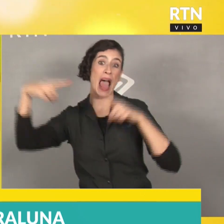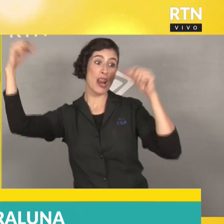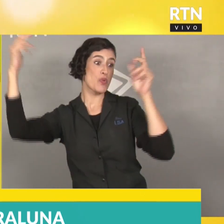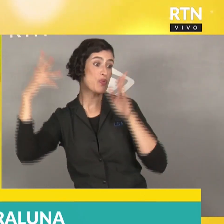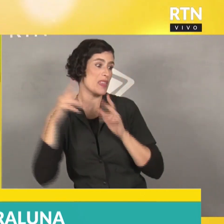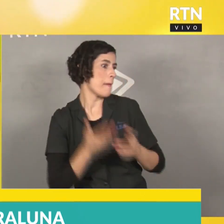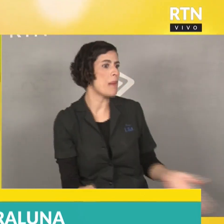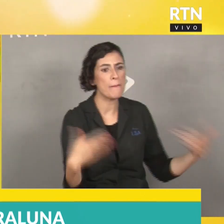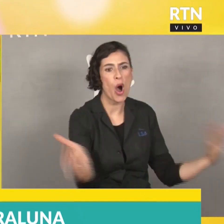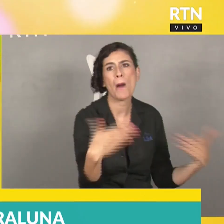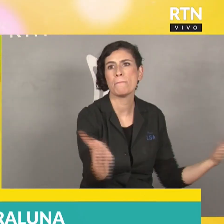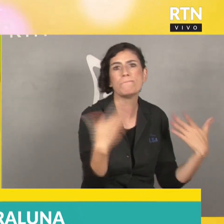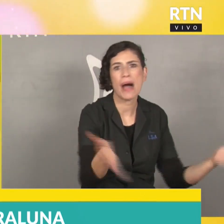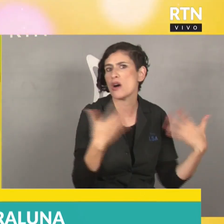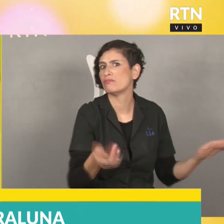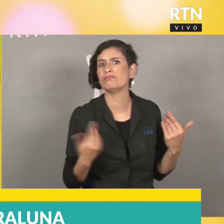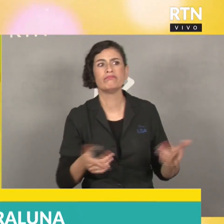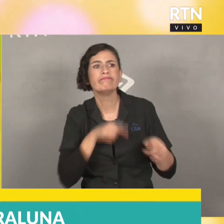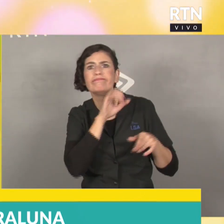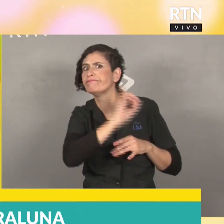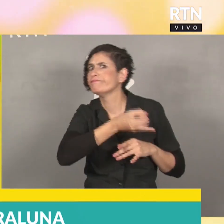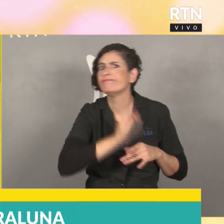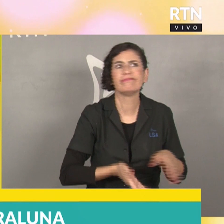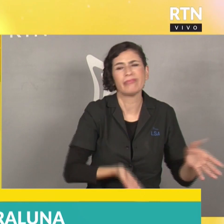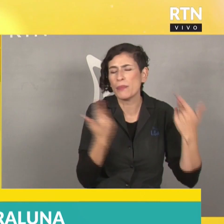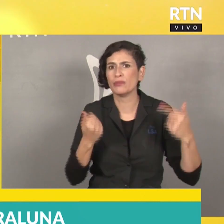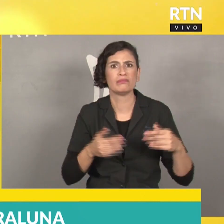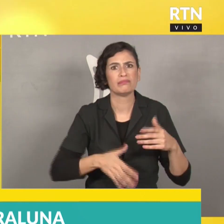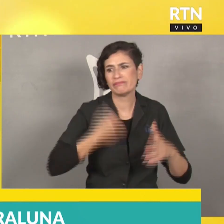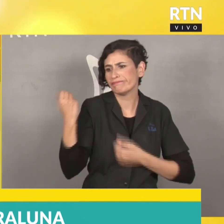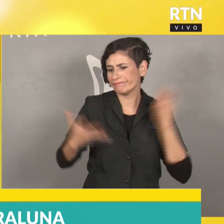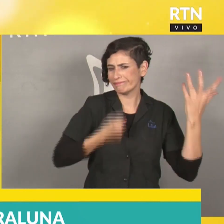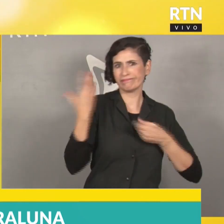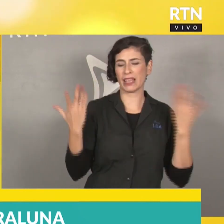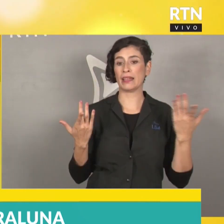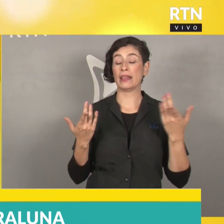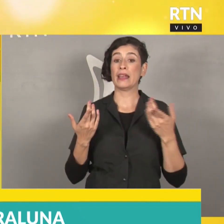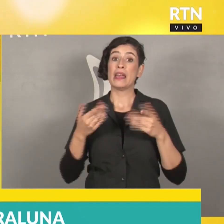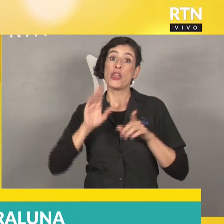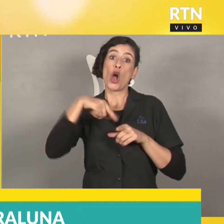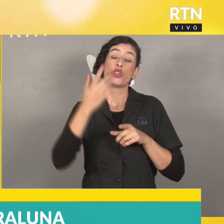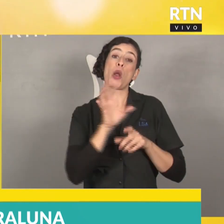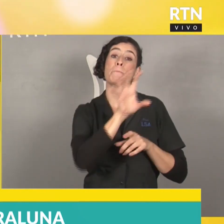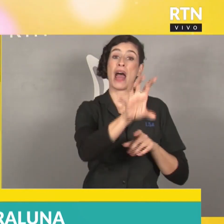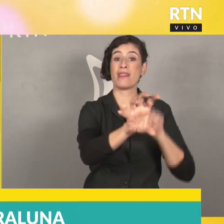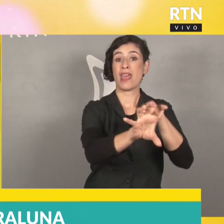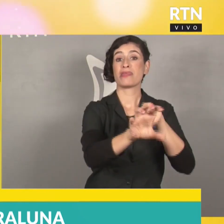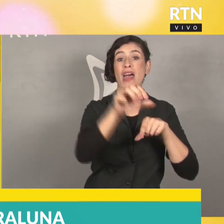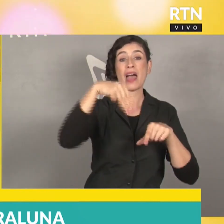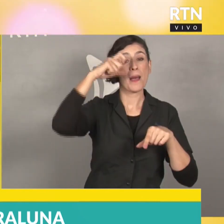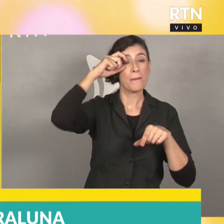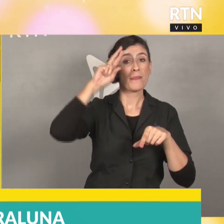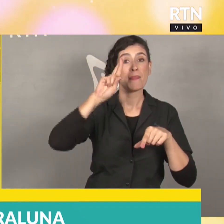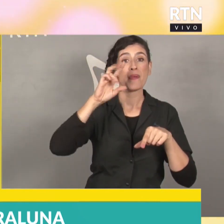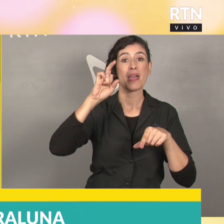salgan, ya es el momento de ir a saco con todo lo que quieran. Uh-huh. Y por otro lado tenemos a Mercurio en